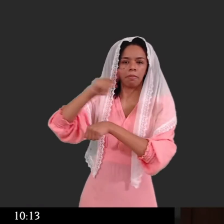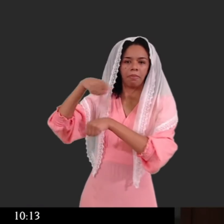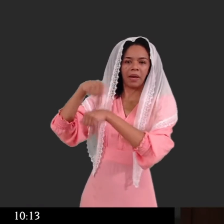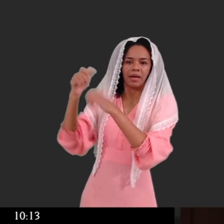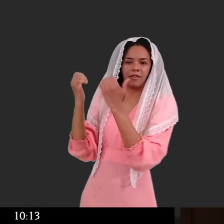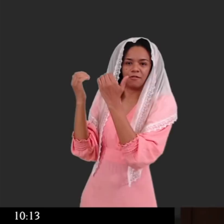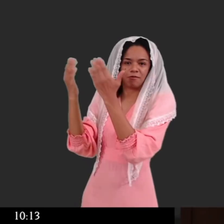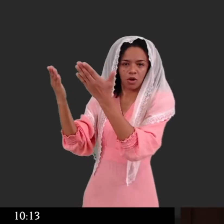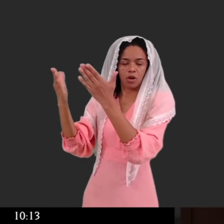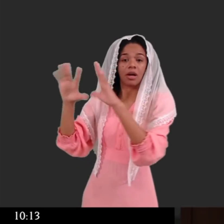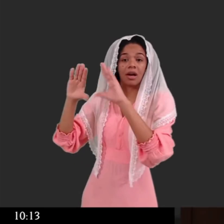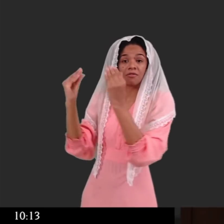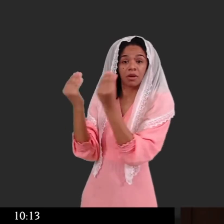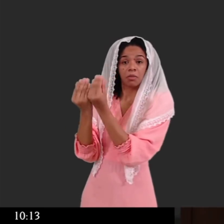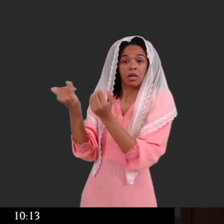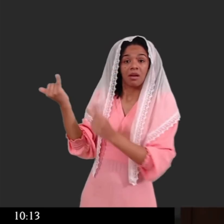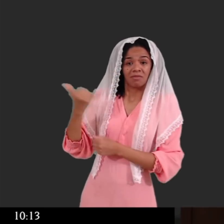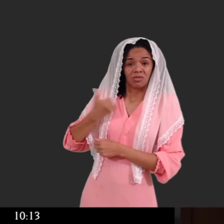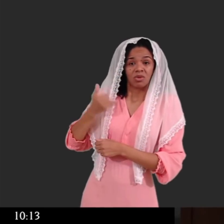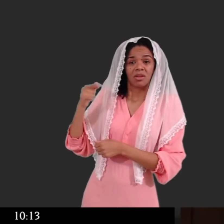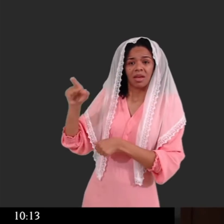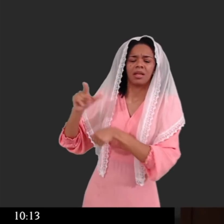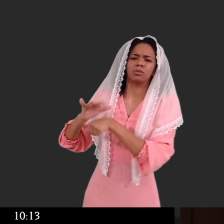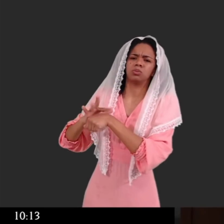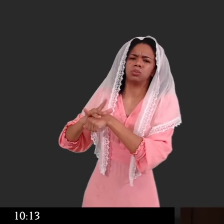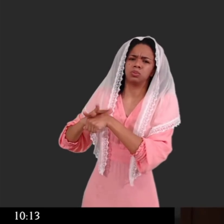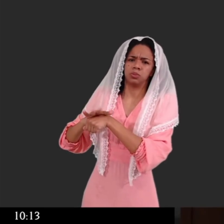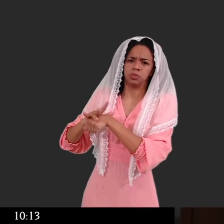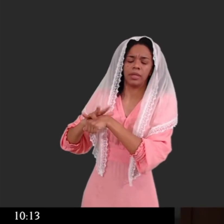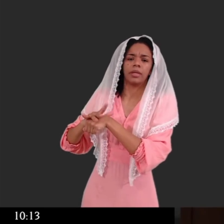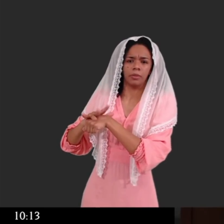a família tem comunicado que ele não está bem, passando muito mal.